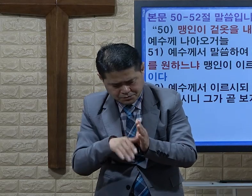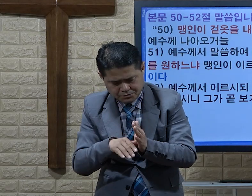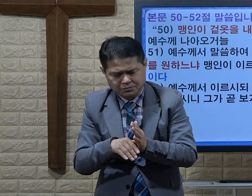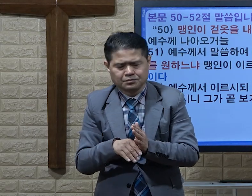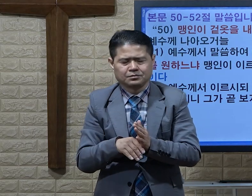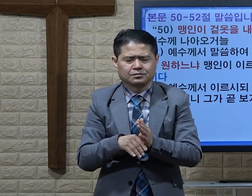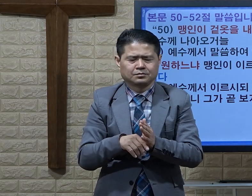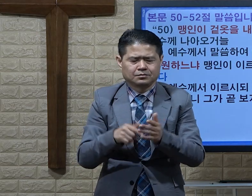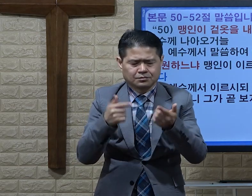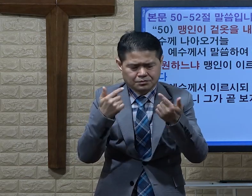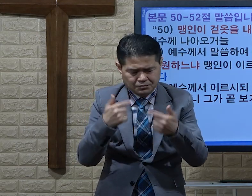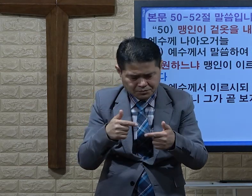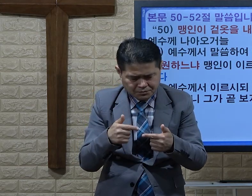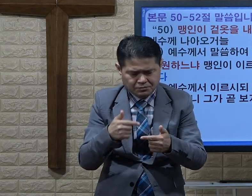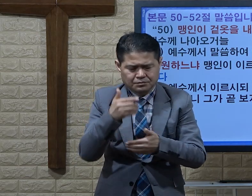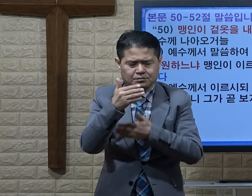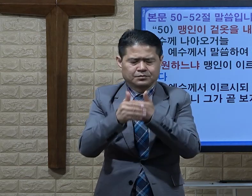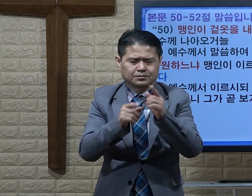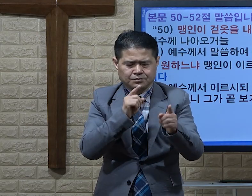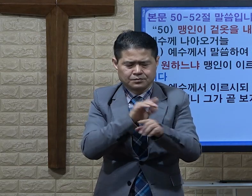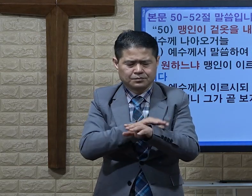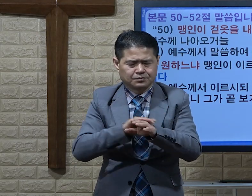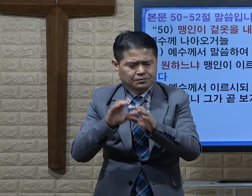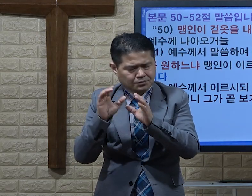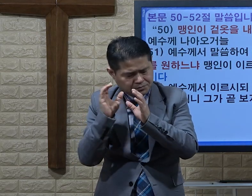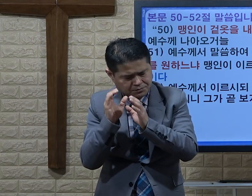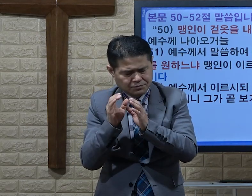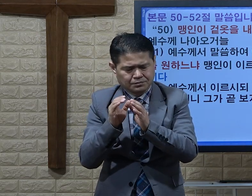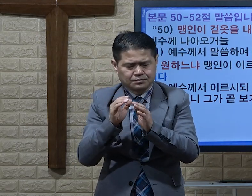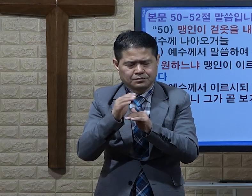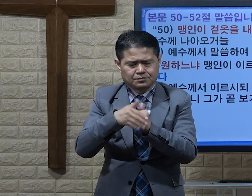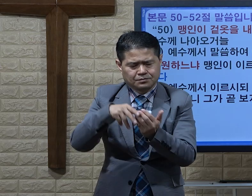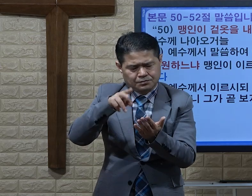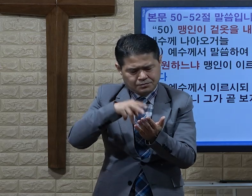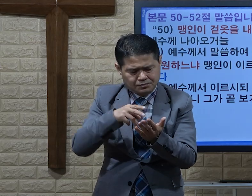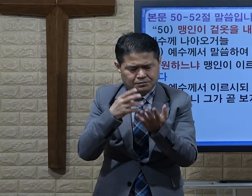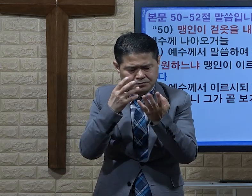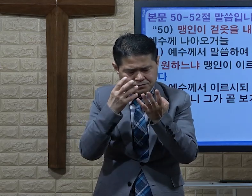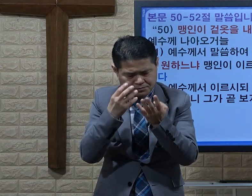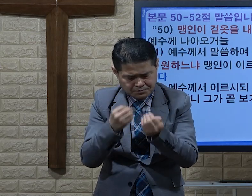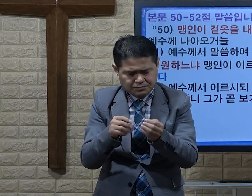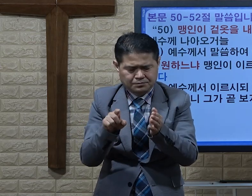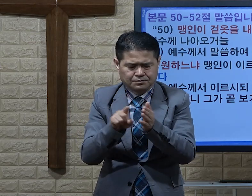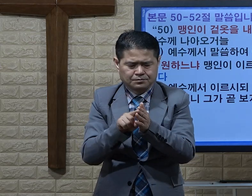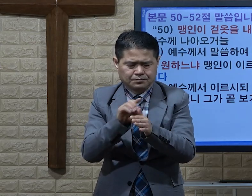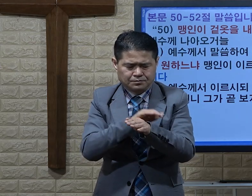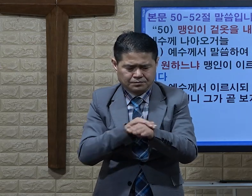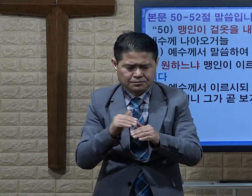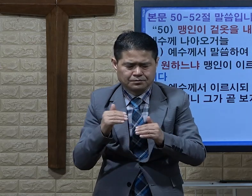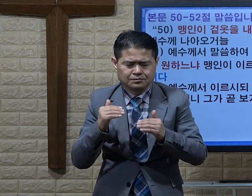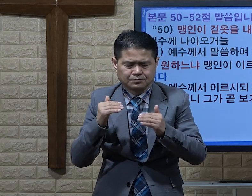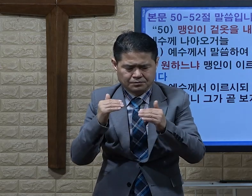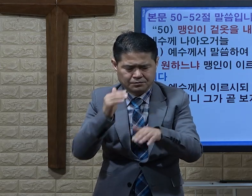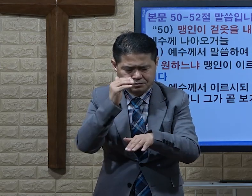믿음이 어려울 때 예수님의 말씀에 귀 기울이고 성경을 읽고